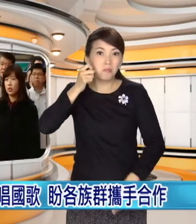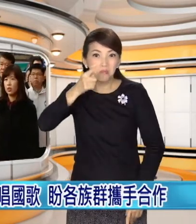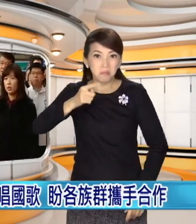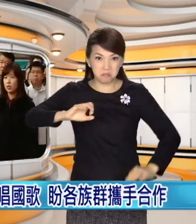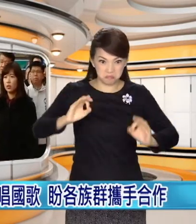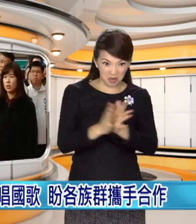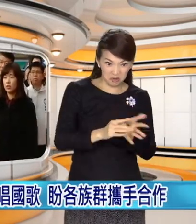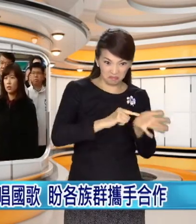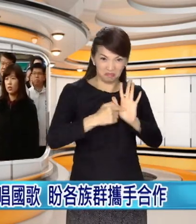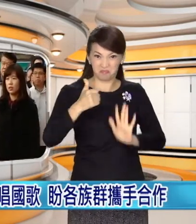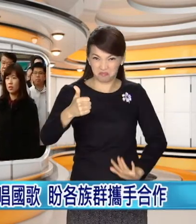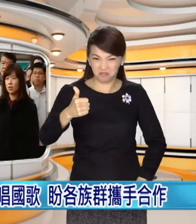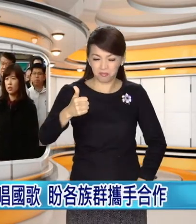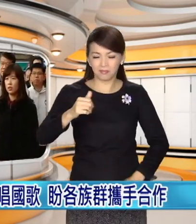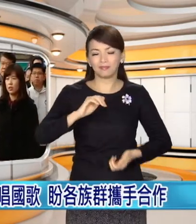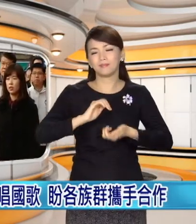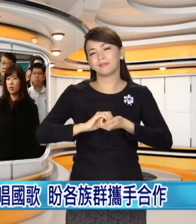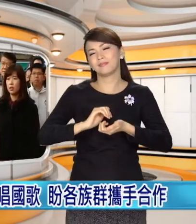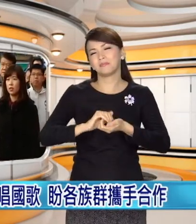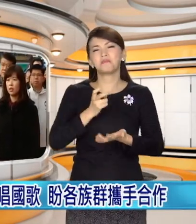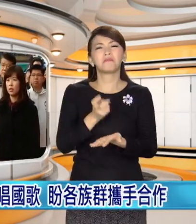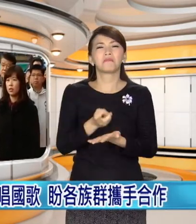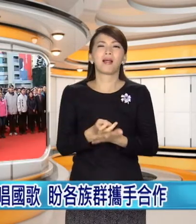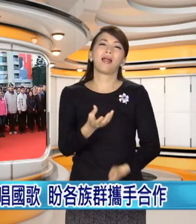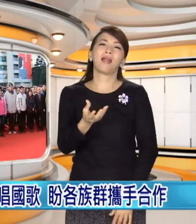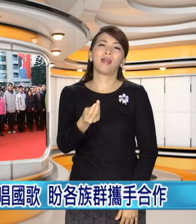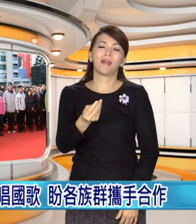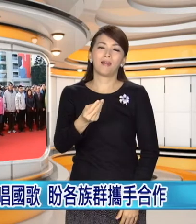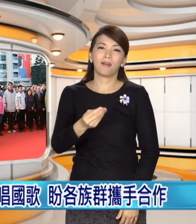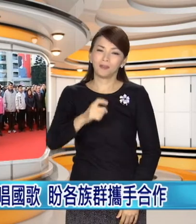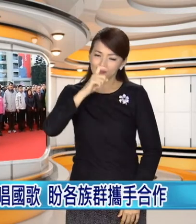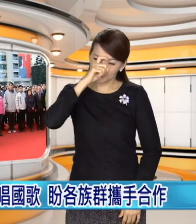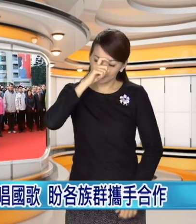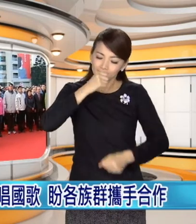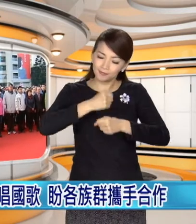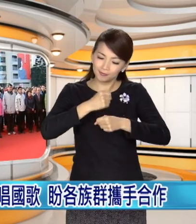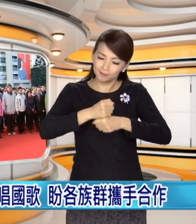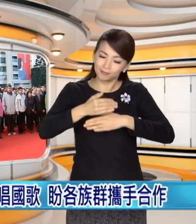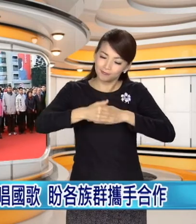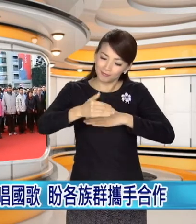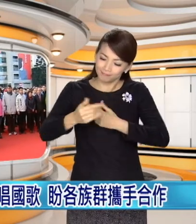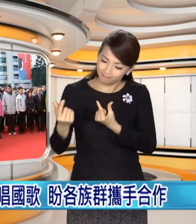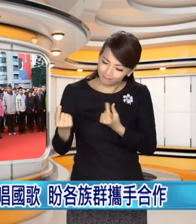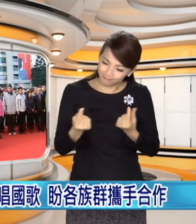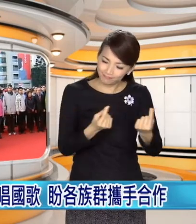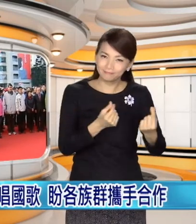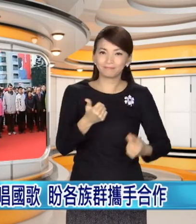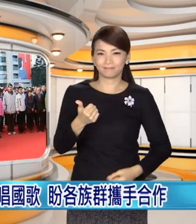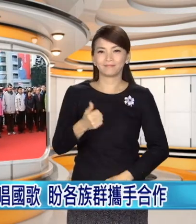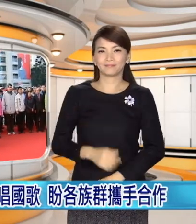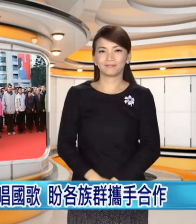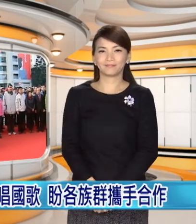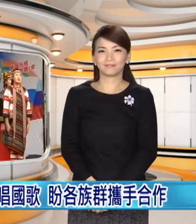绩，而是会按部就班的把每件事情都做好。